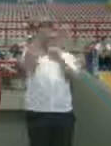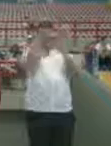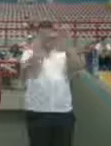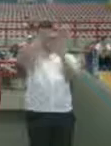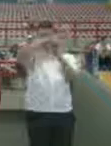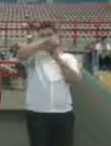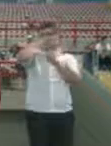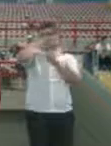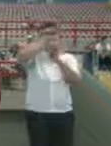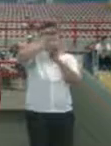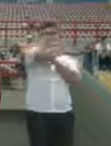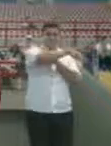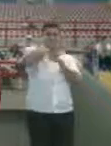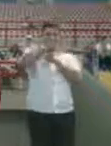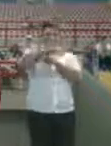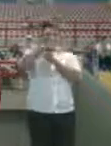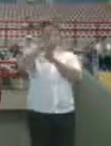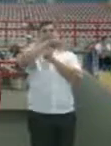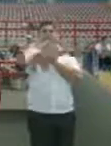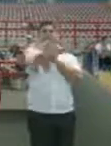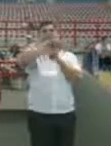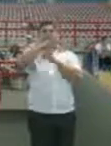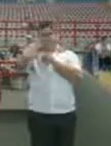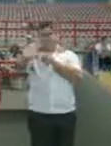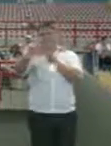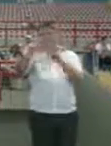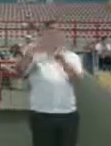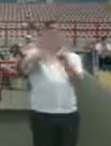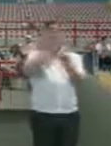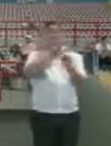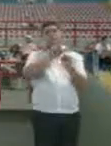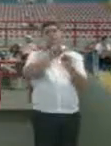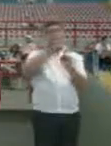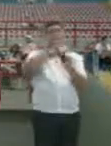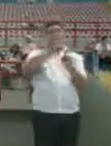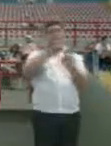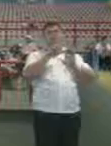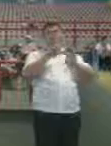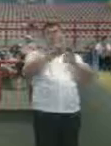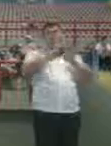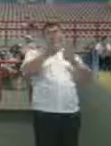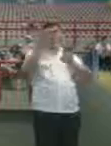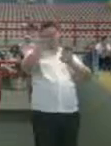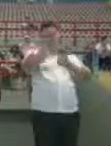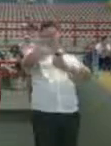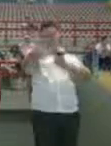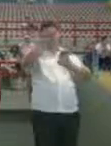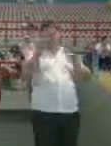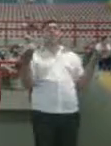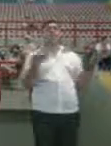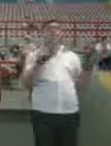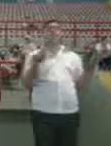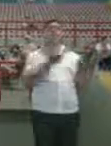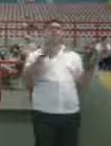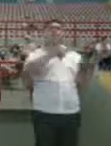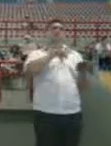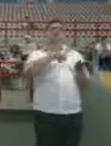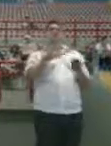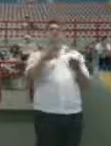foi a descentralização? Foram as fábricas saírem da região sudeste e ir para as outras regiões. Hoje nós temos